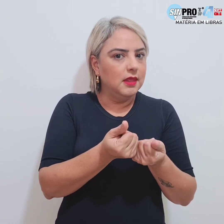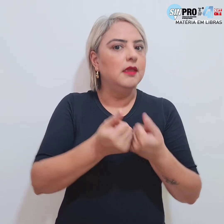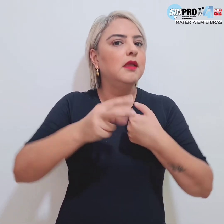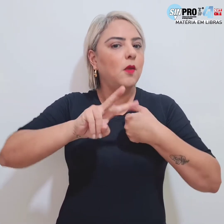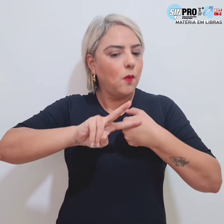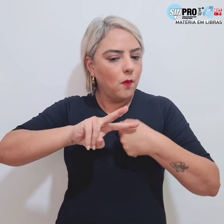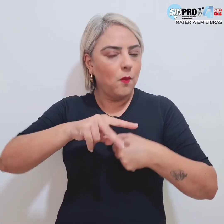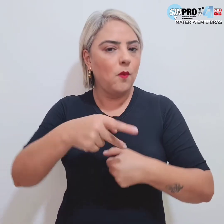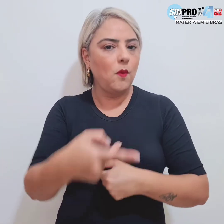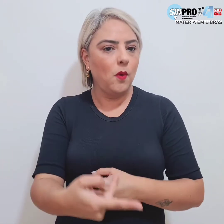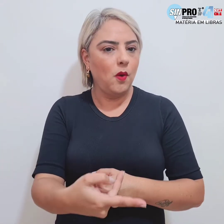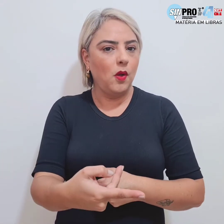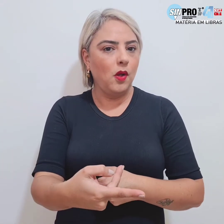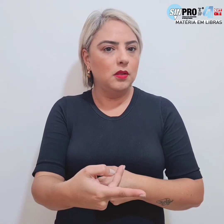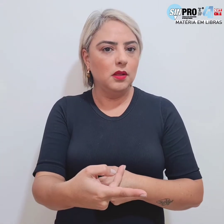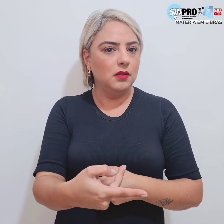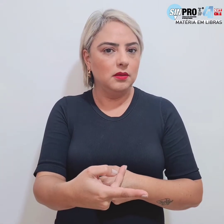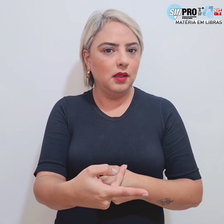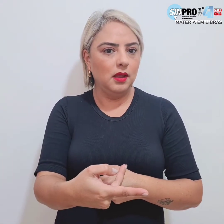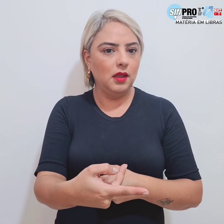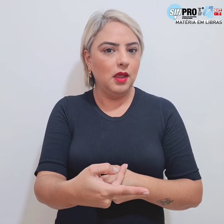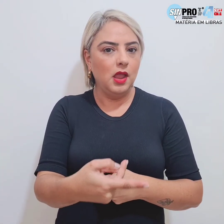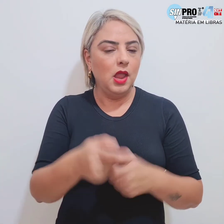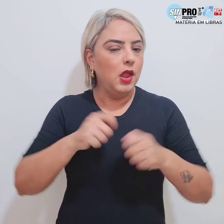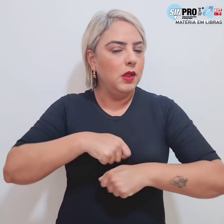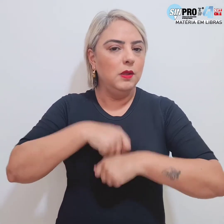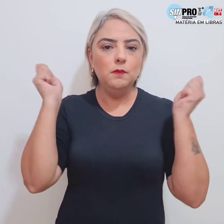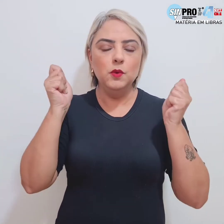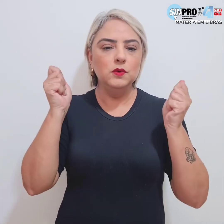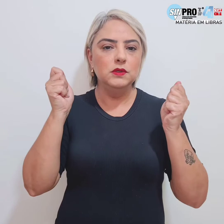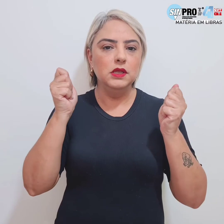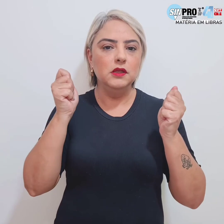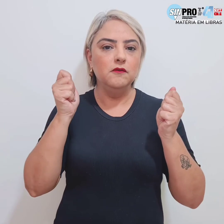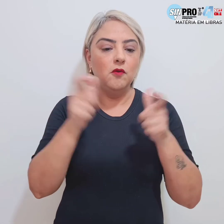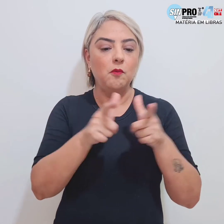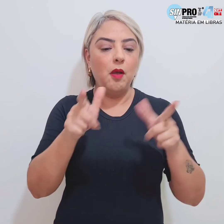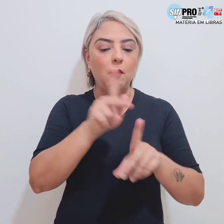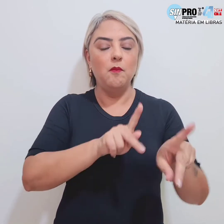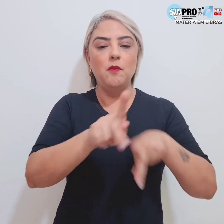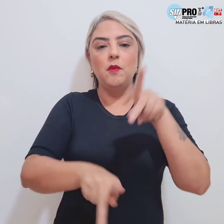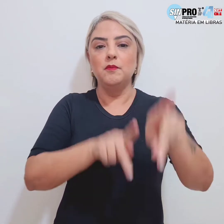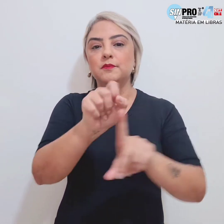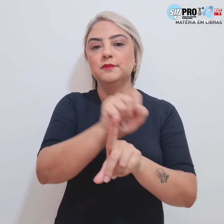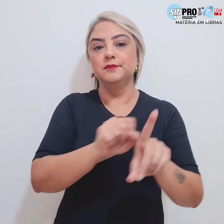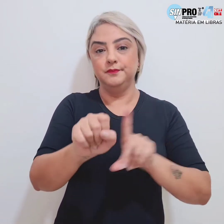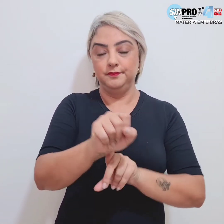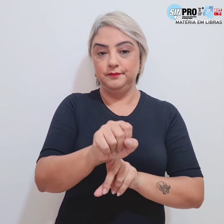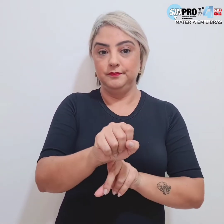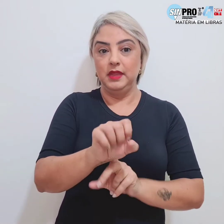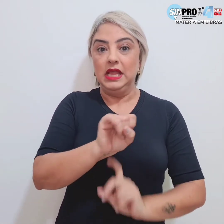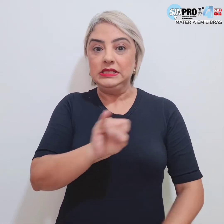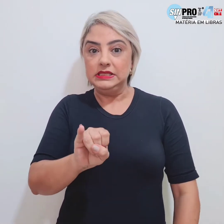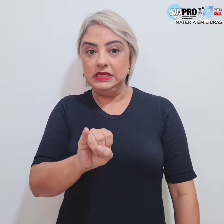consequentemente, inviável para grande parte da sociedade. Na melhor das hipóteses, a